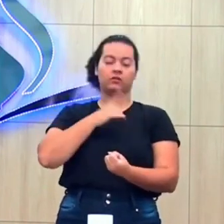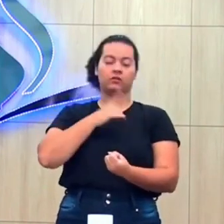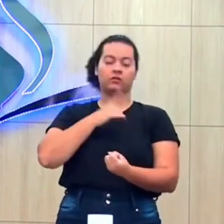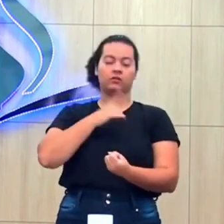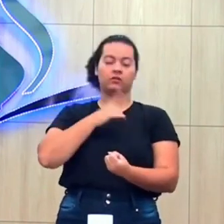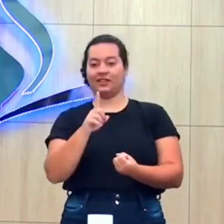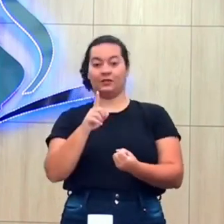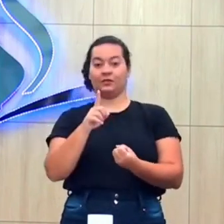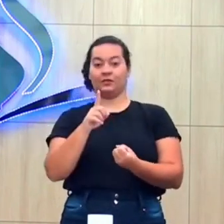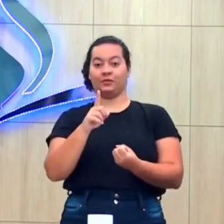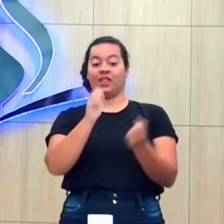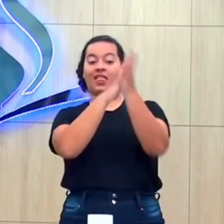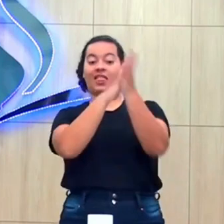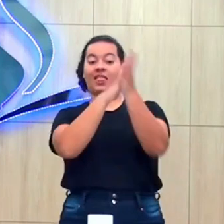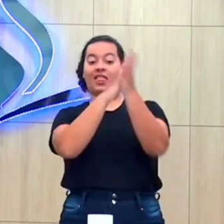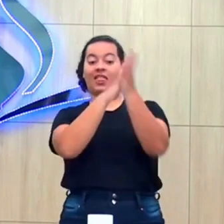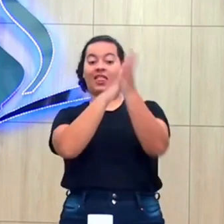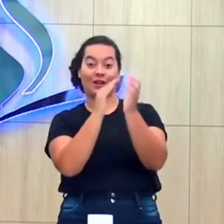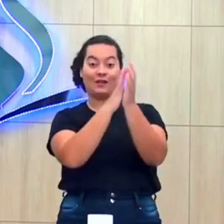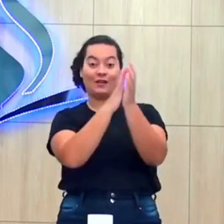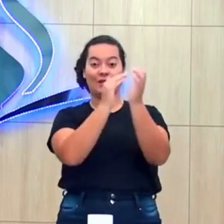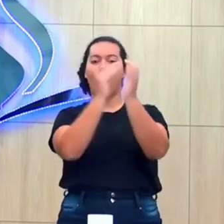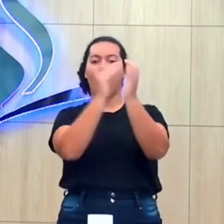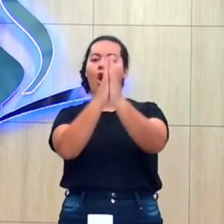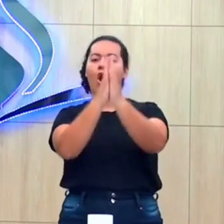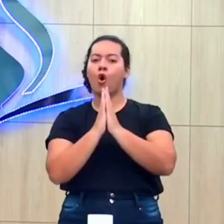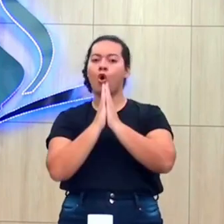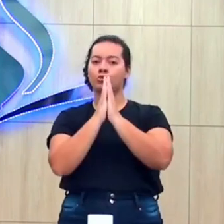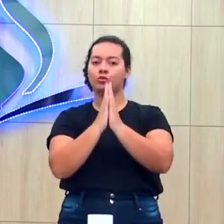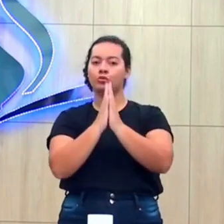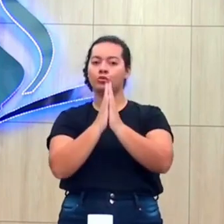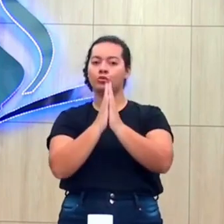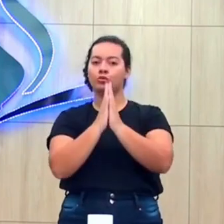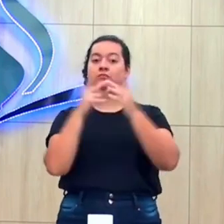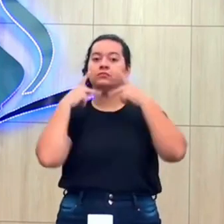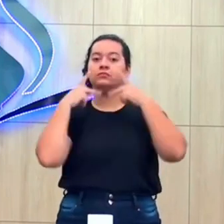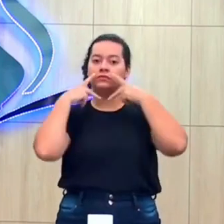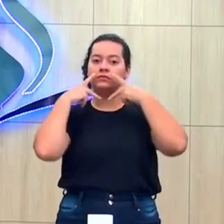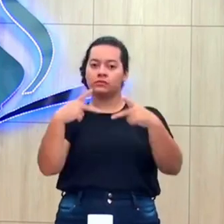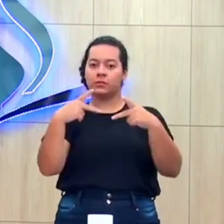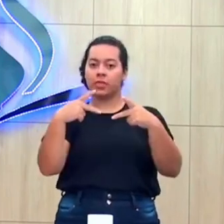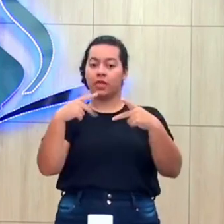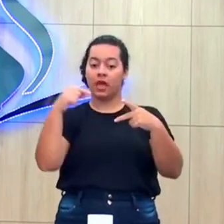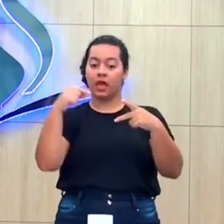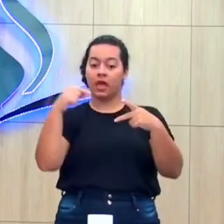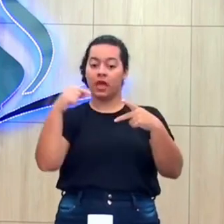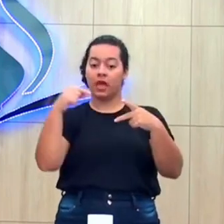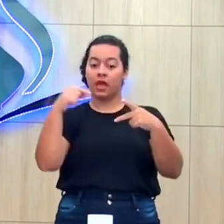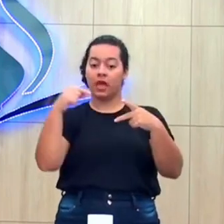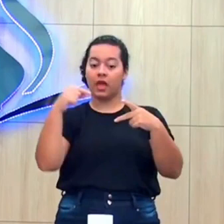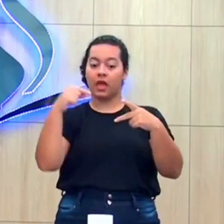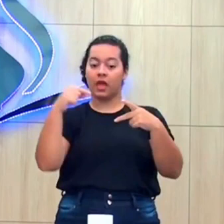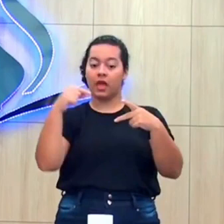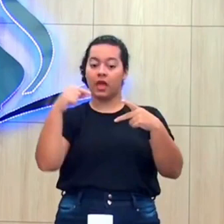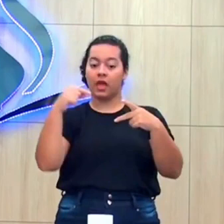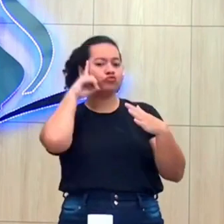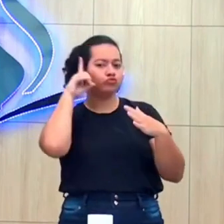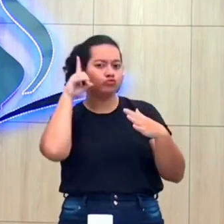dos louvores. A nossa igreja aqui está fazendo programações